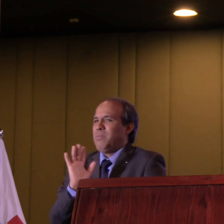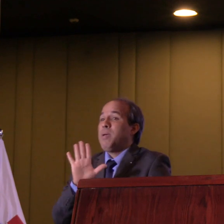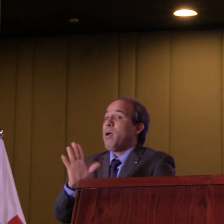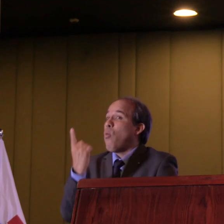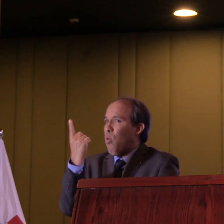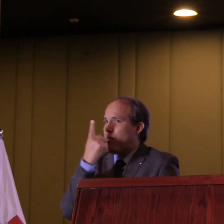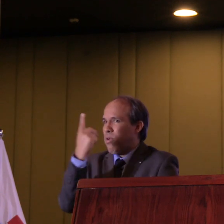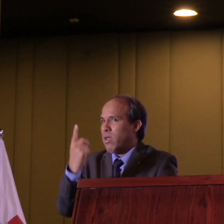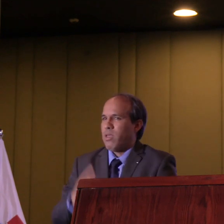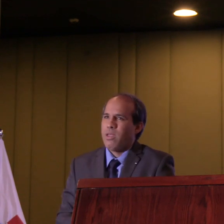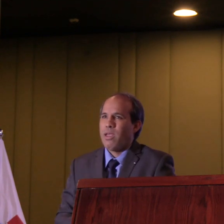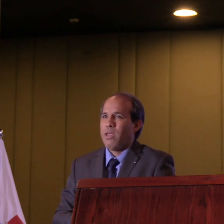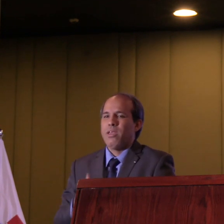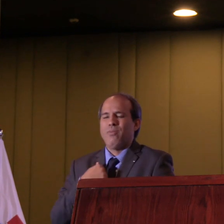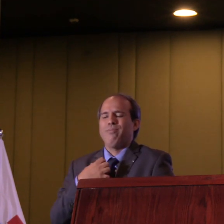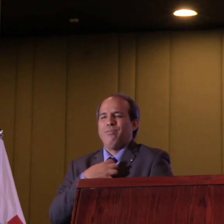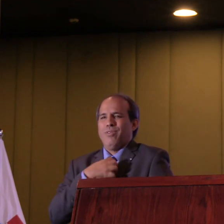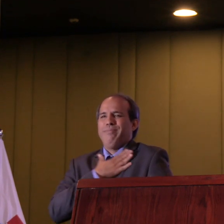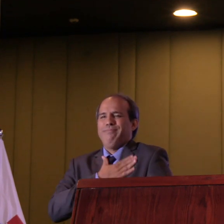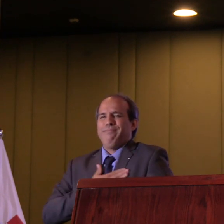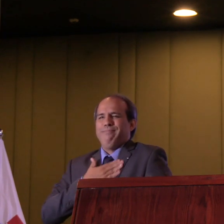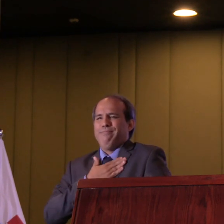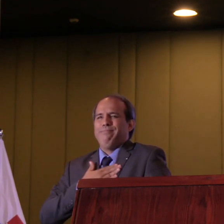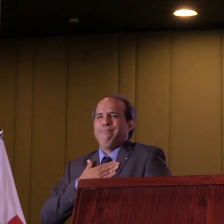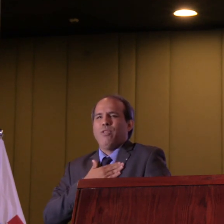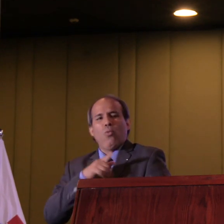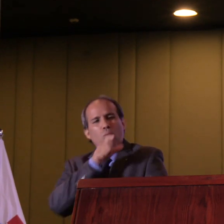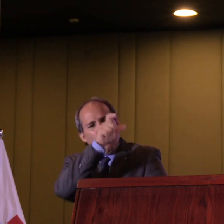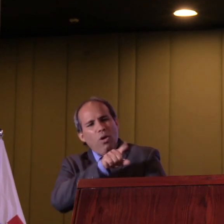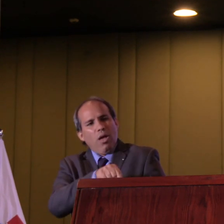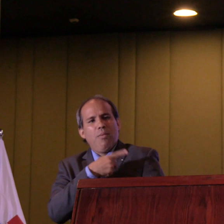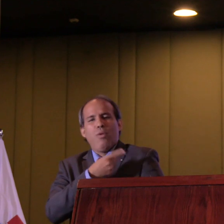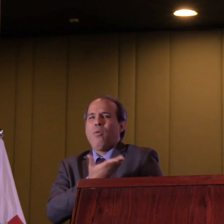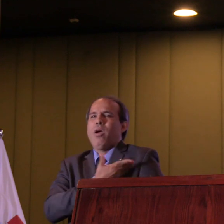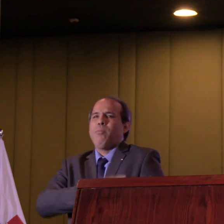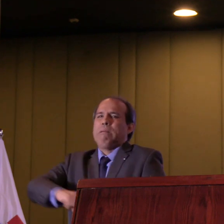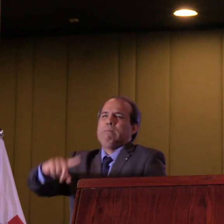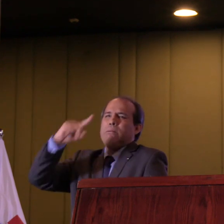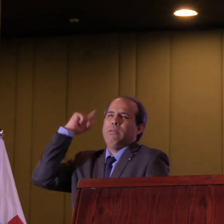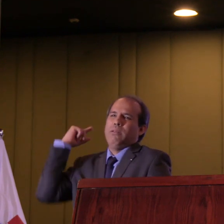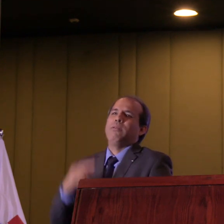dizer que tenho o prazer de considerá-lo um amigo de longa data.